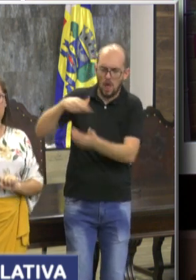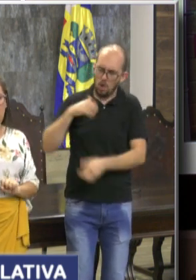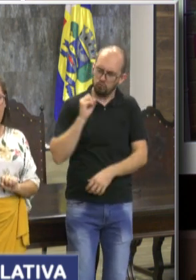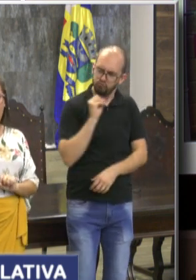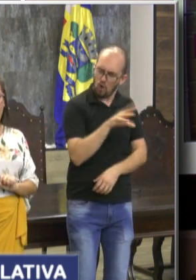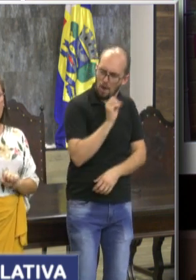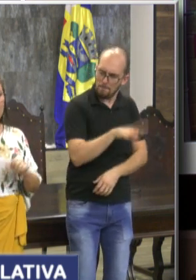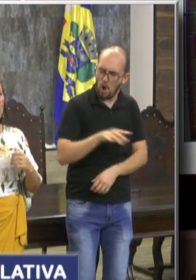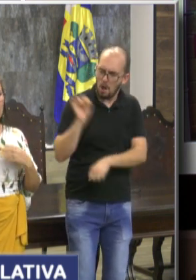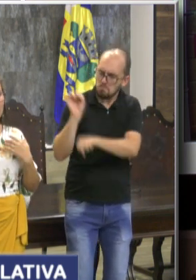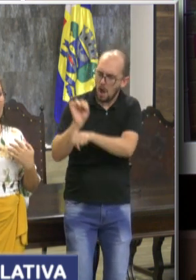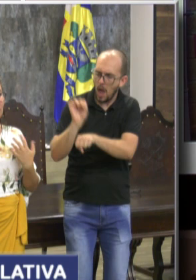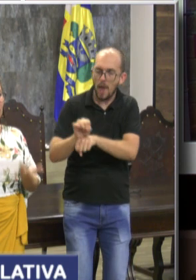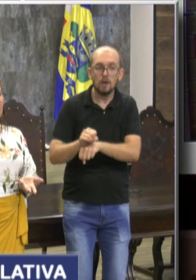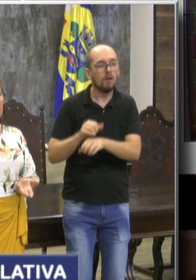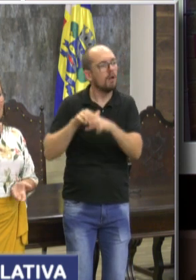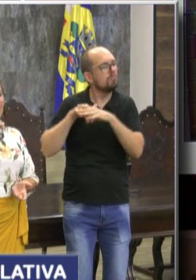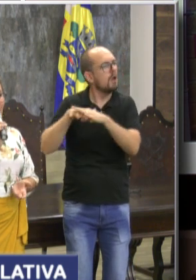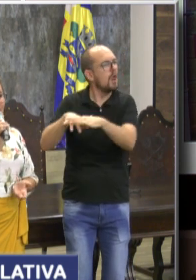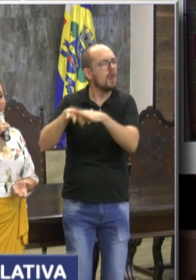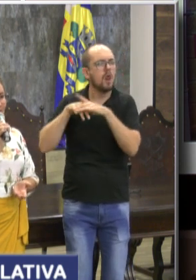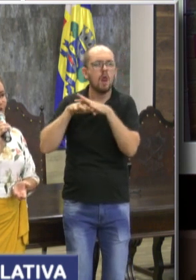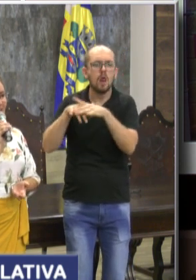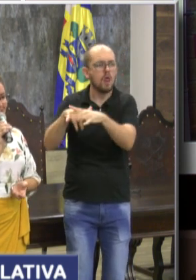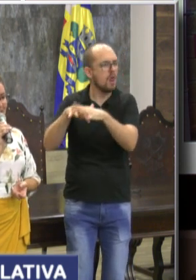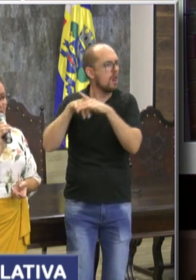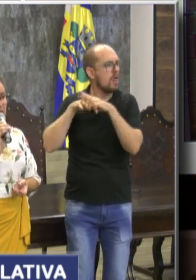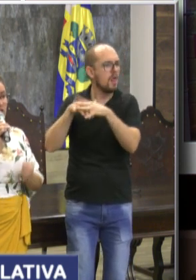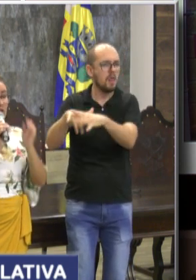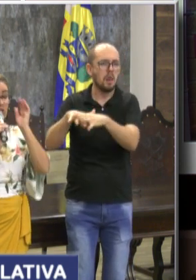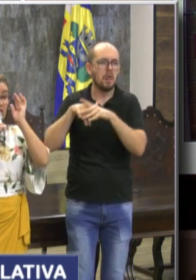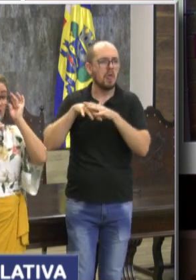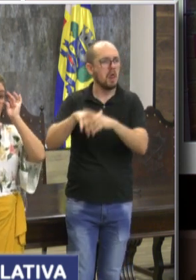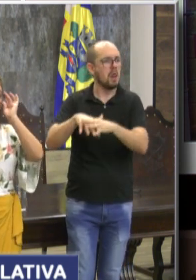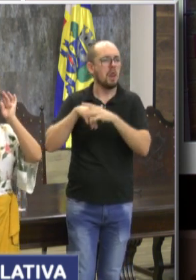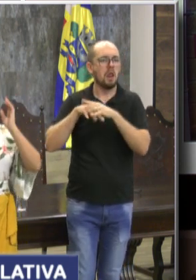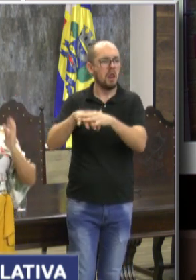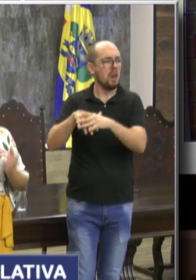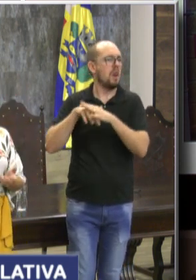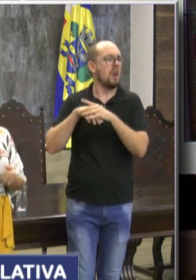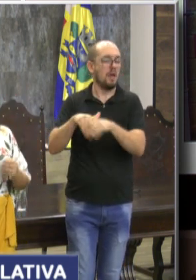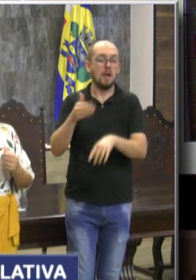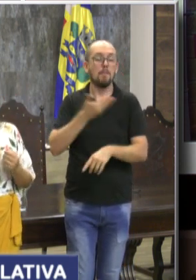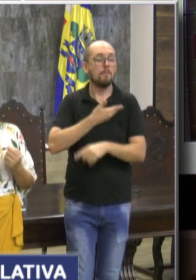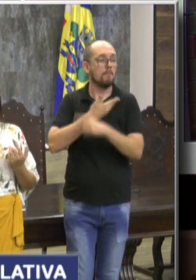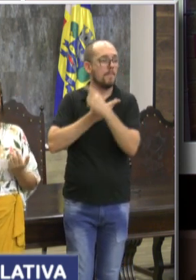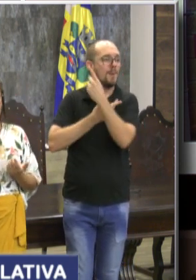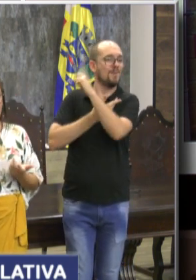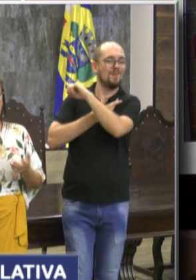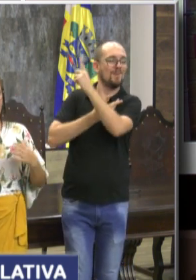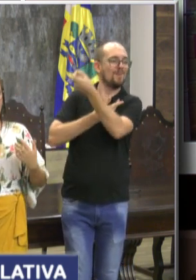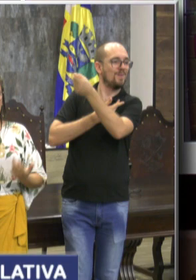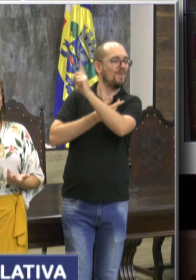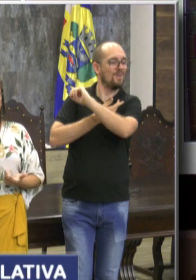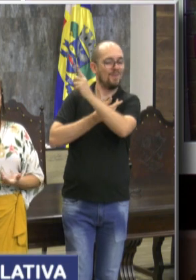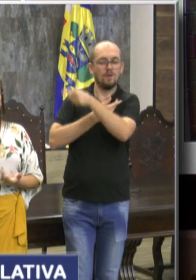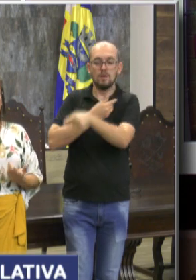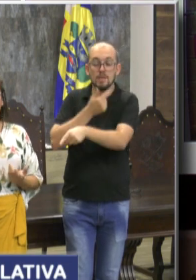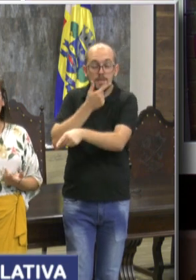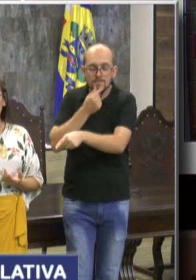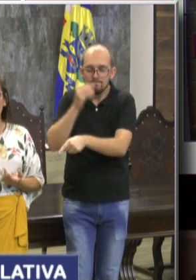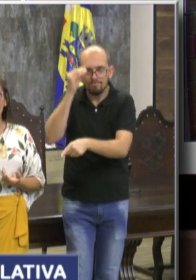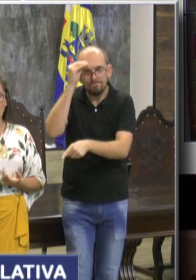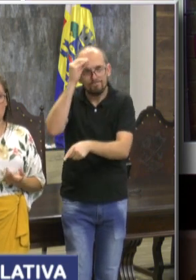você espera. Eu usei todos os sinais que você ensinou na sala. Gente, então, para nós, para a família, para todos,